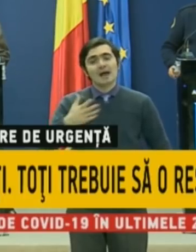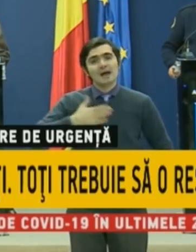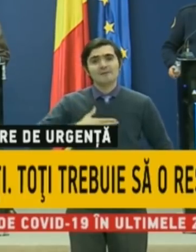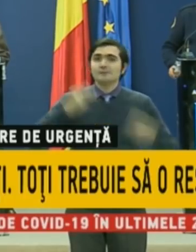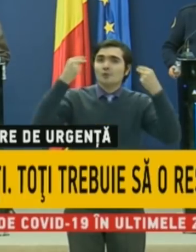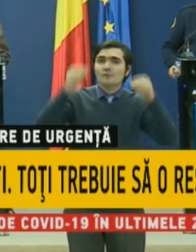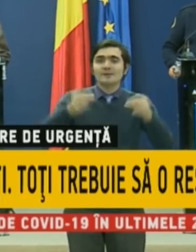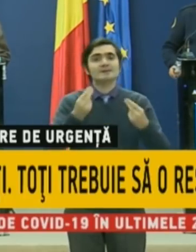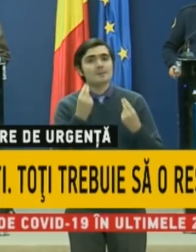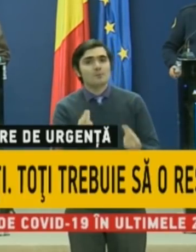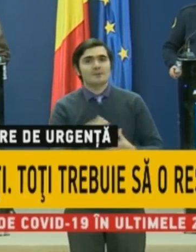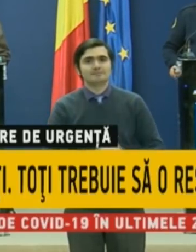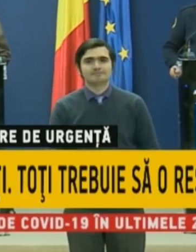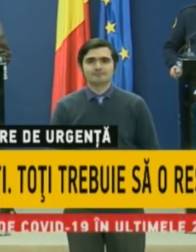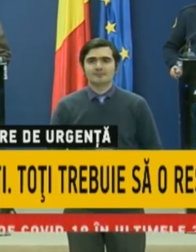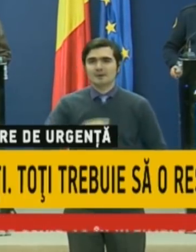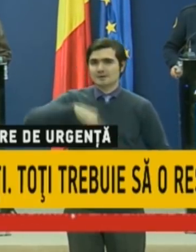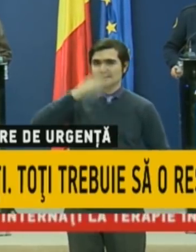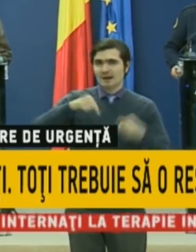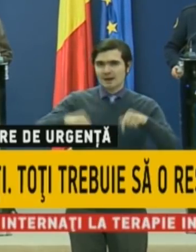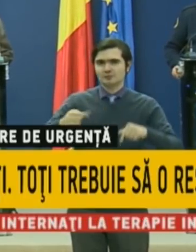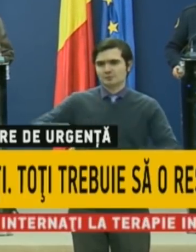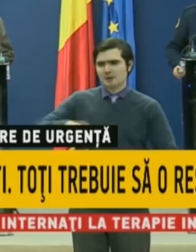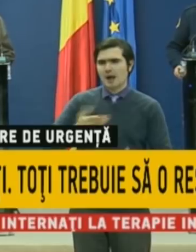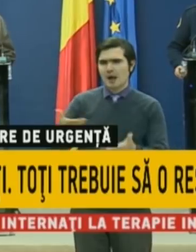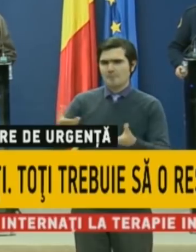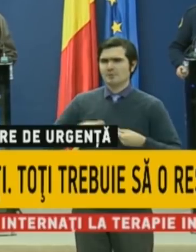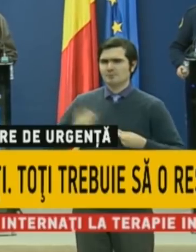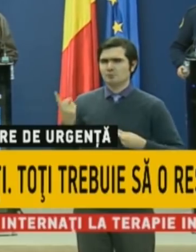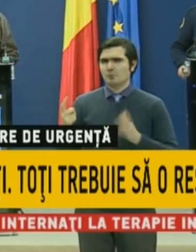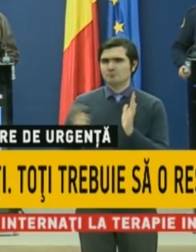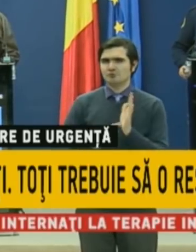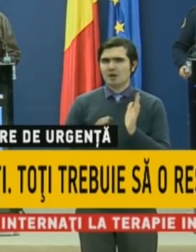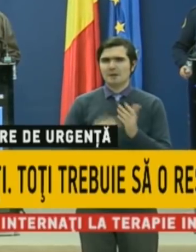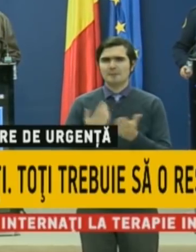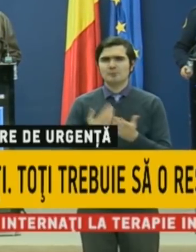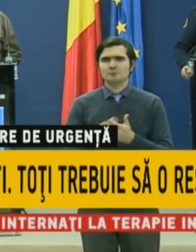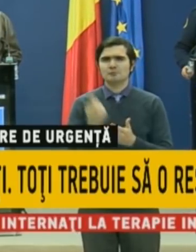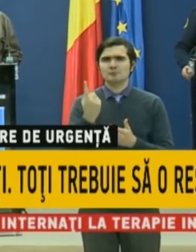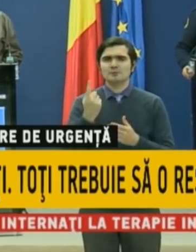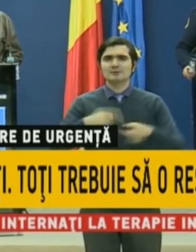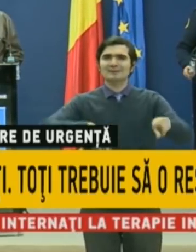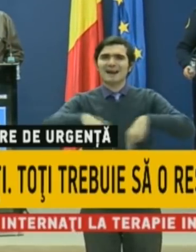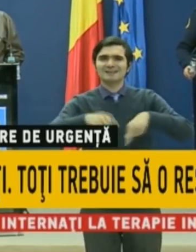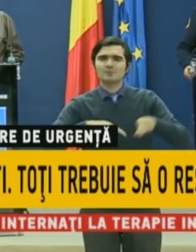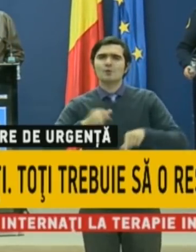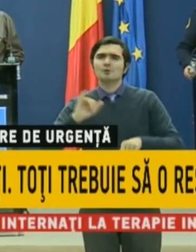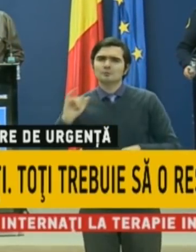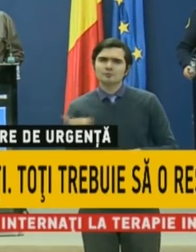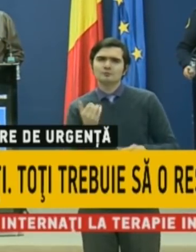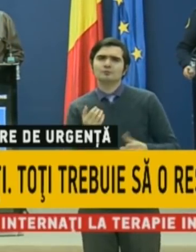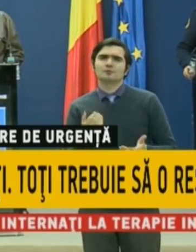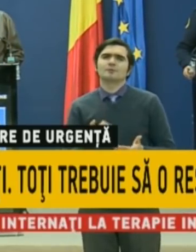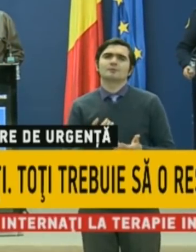Avem și o veste bună. În aceste zile am primit o solicitare pentru un transport și am introdus în